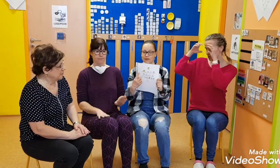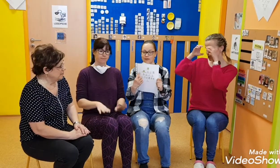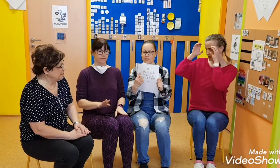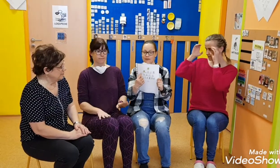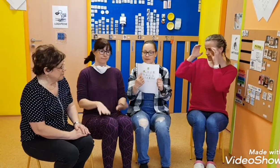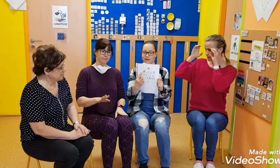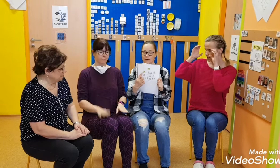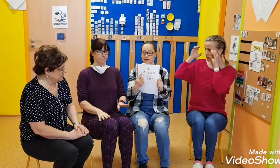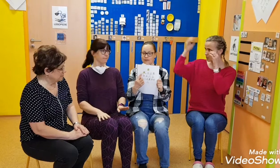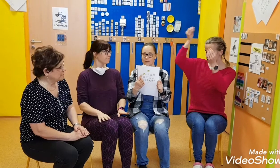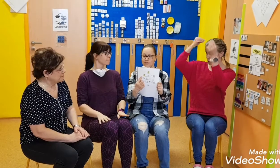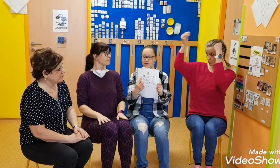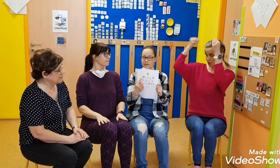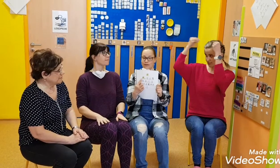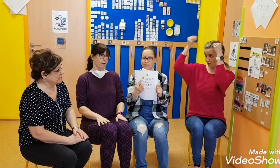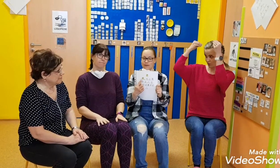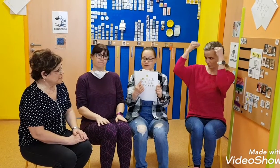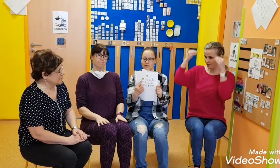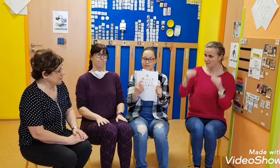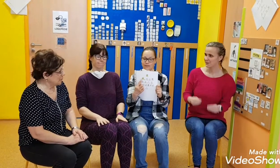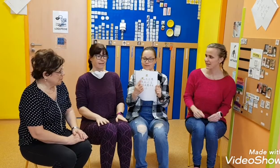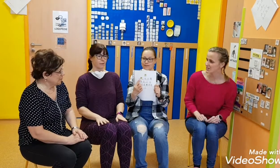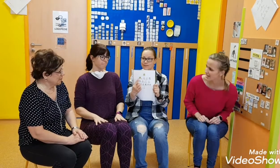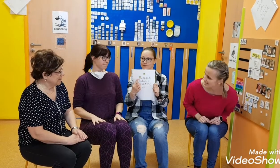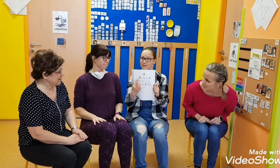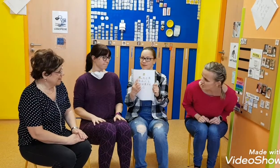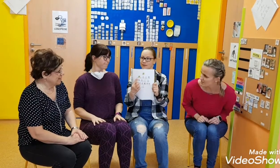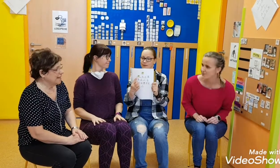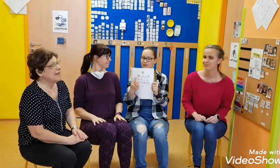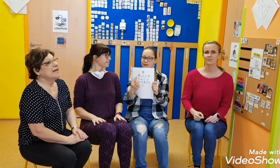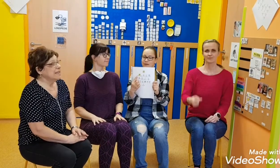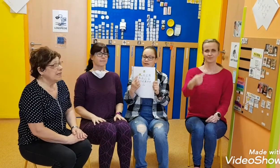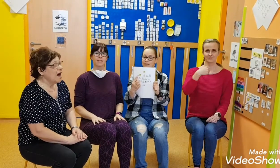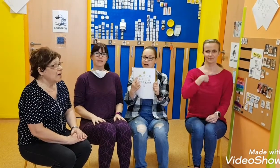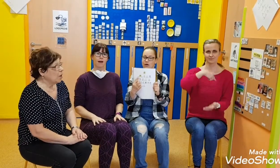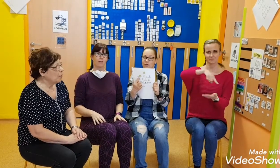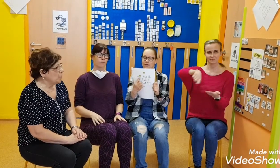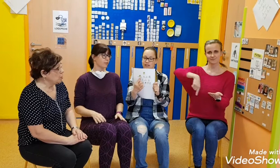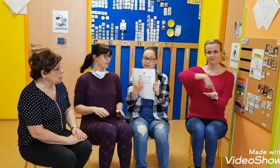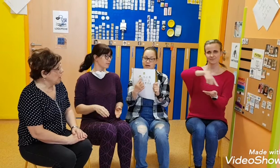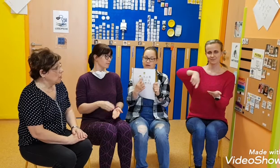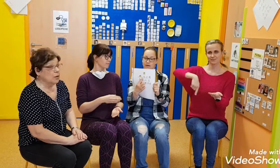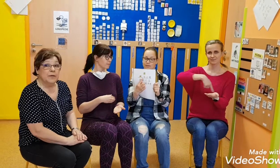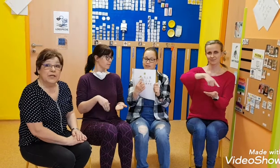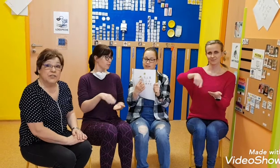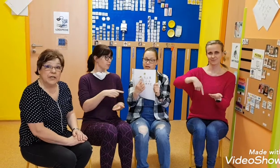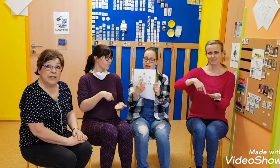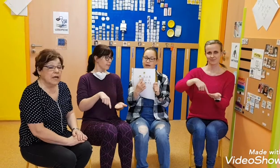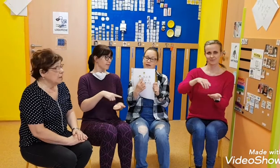Janička se to může učit se mnou, jo? Takže Heli, začni. Já koblíšek, koblíšek,